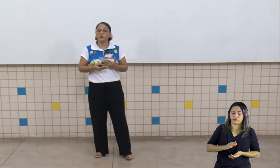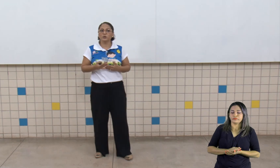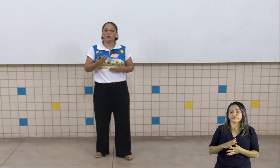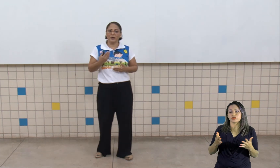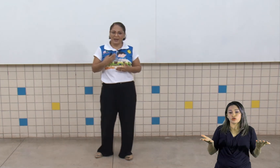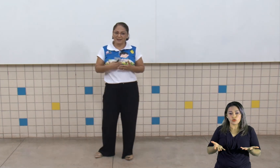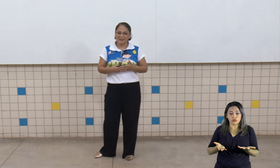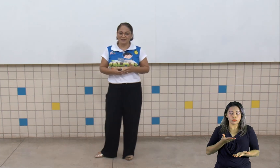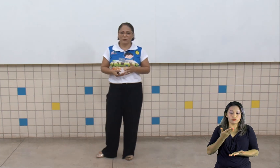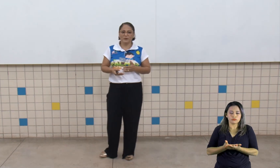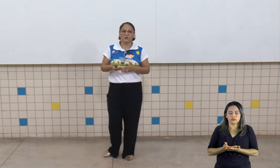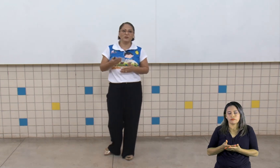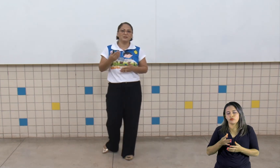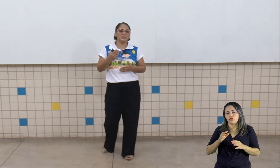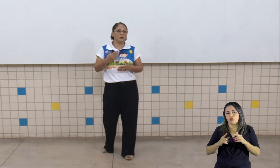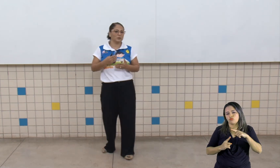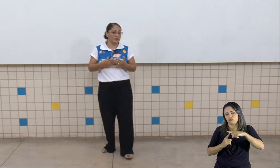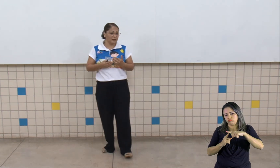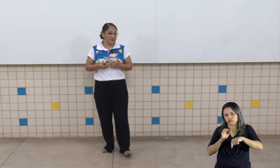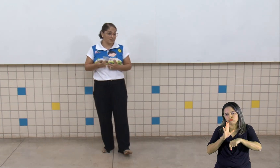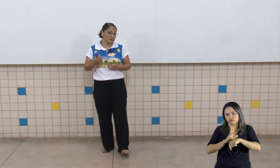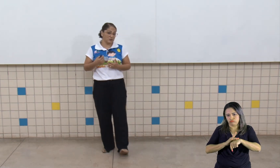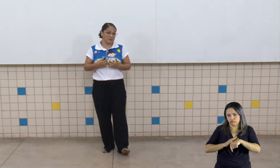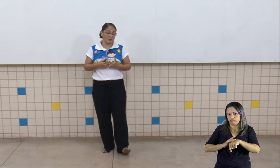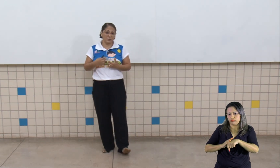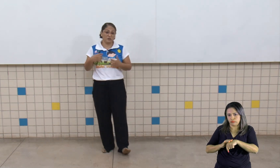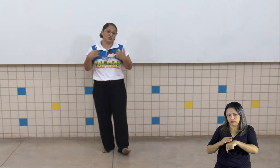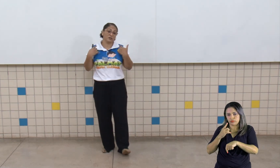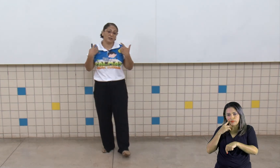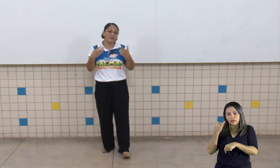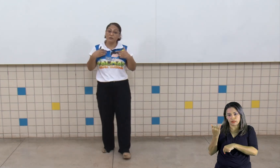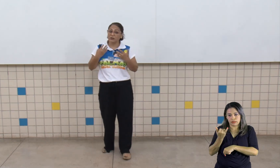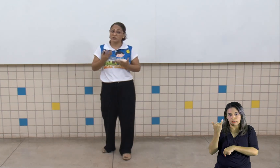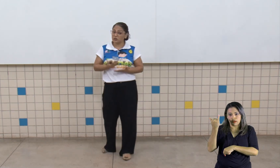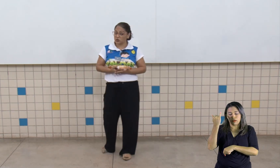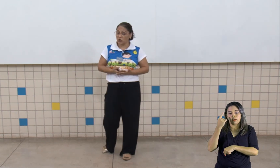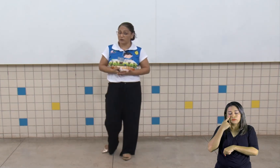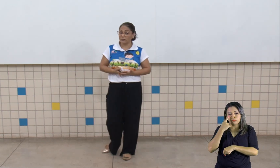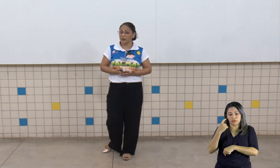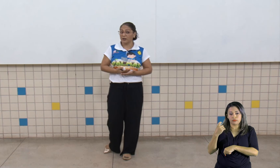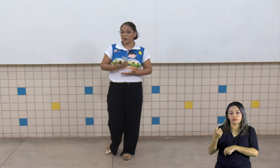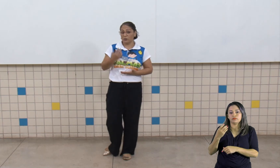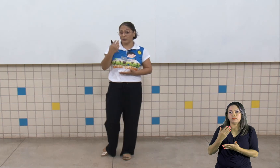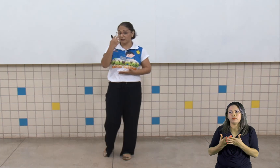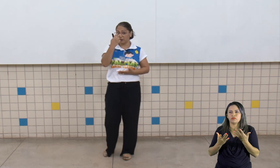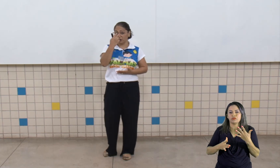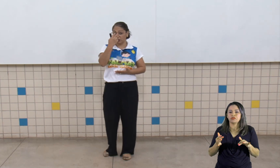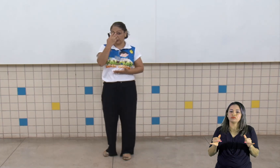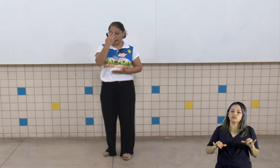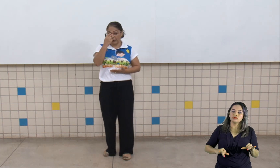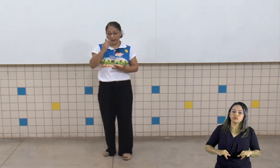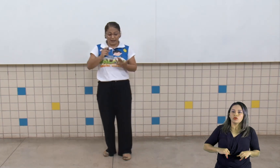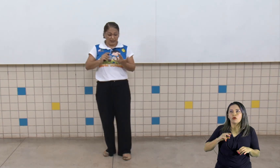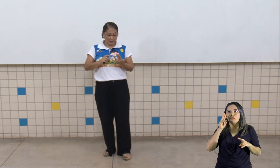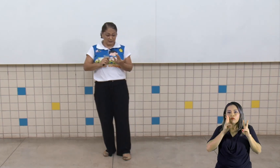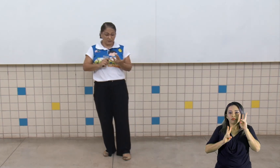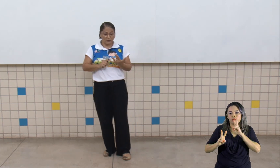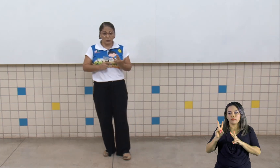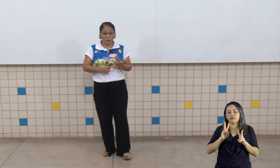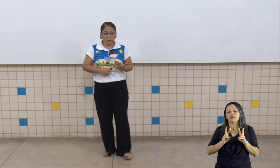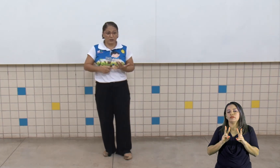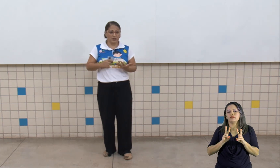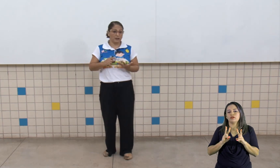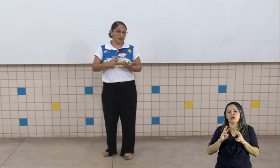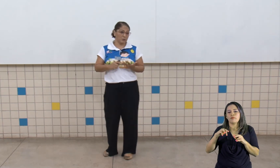alguns tipos de doenças, algumas coisas que são interessantes a gente saber para a gente entender até o que a gente sofre com relação a enxergar. A questão